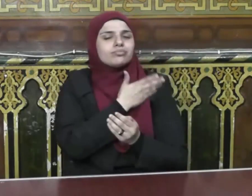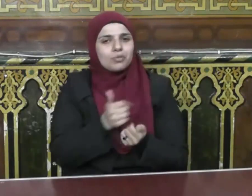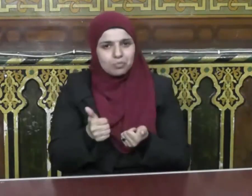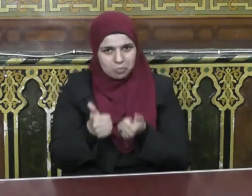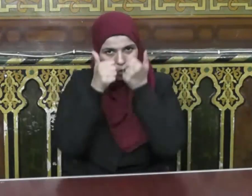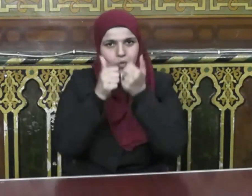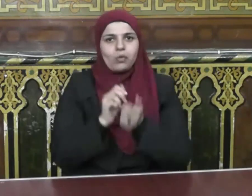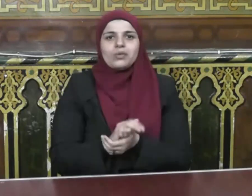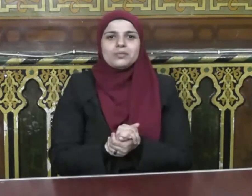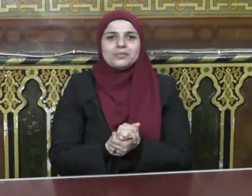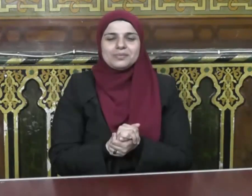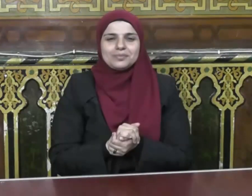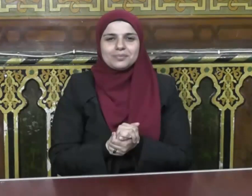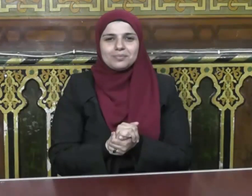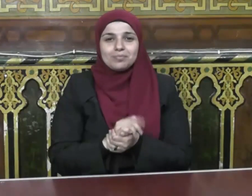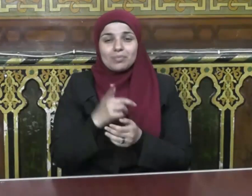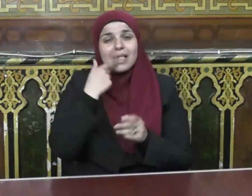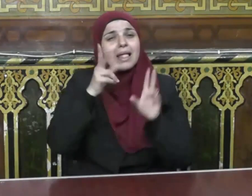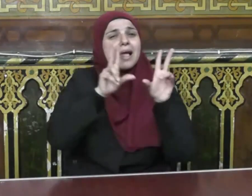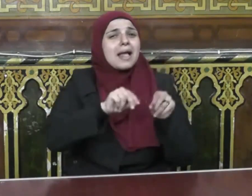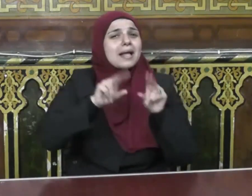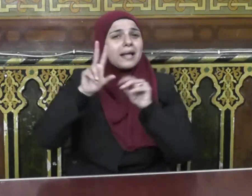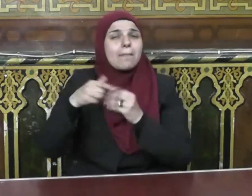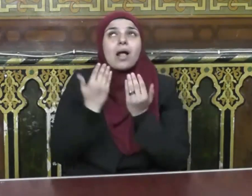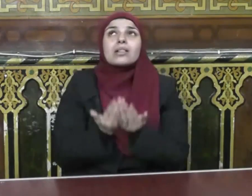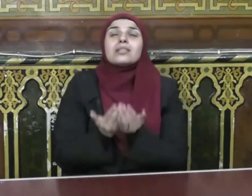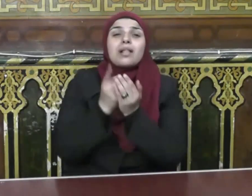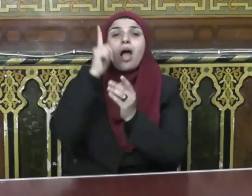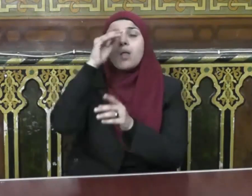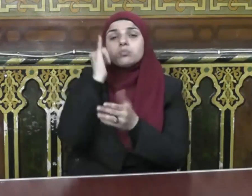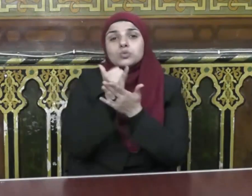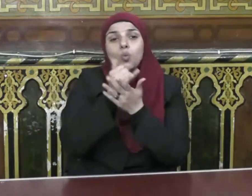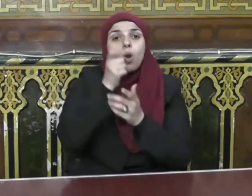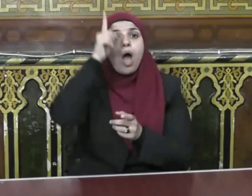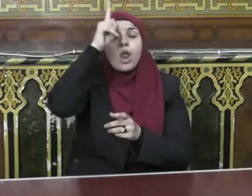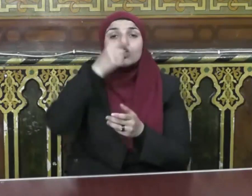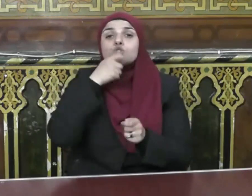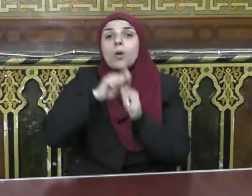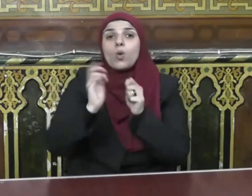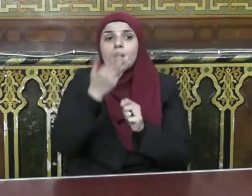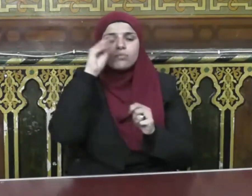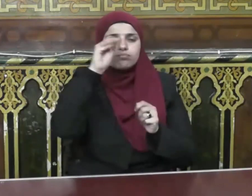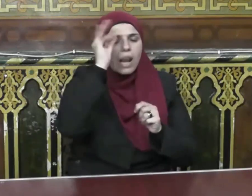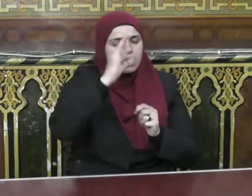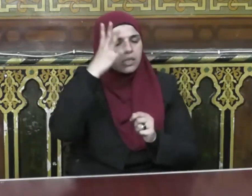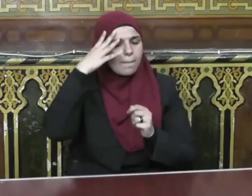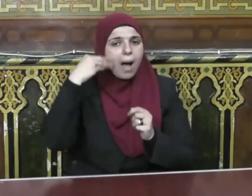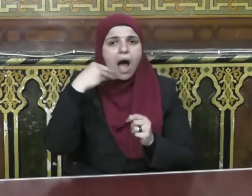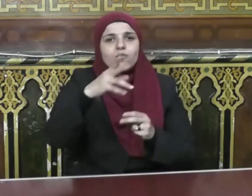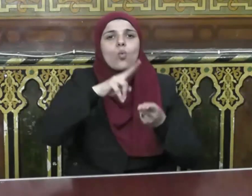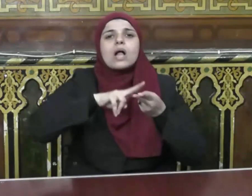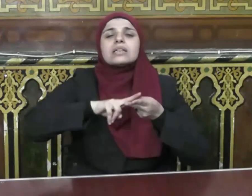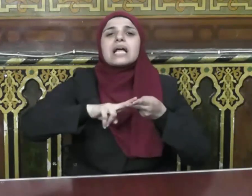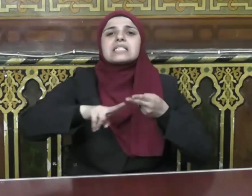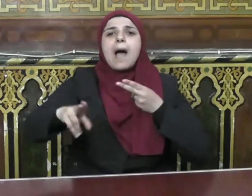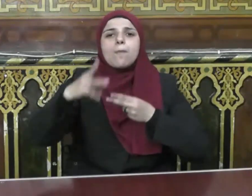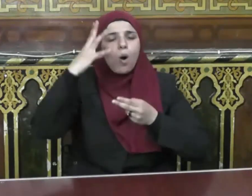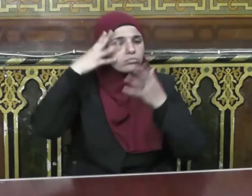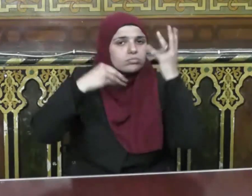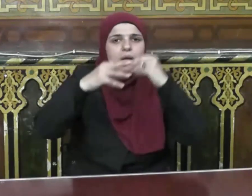مغفرة. كما دعا الحق سبحانه عباده إلى العفو والتسامح في مواضع عديدة